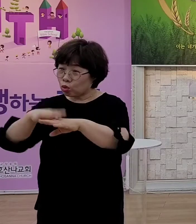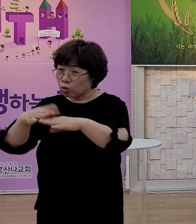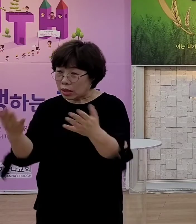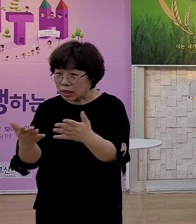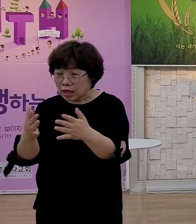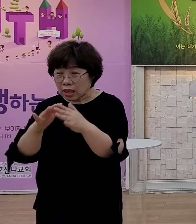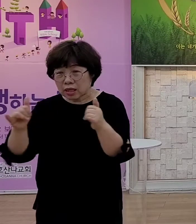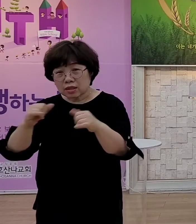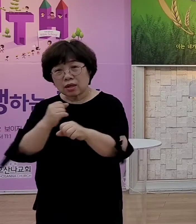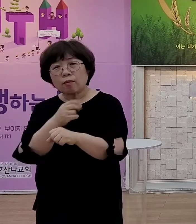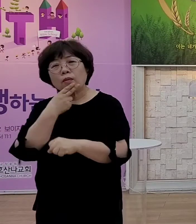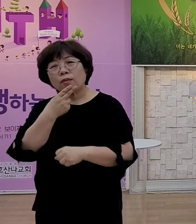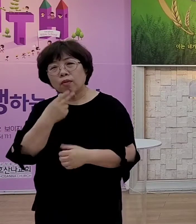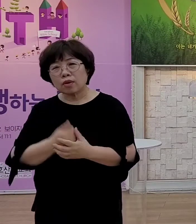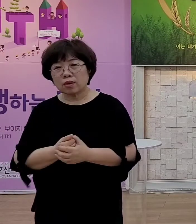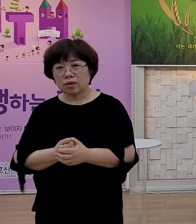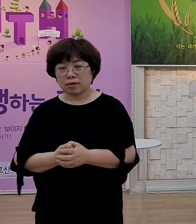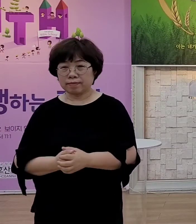이거